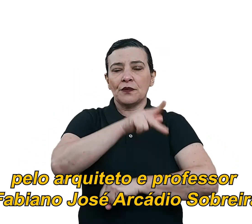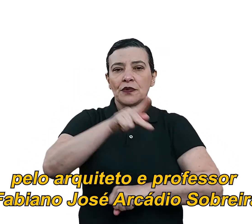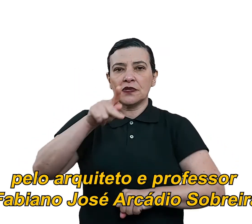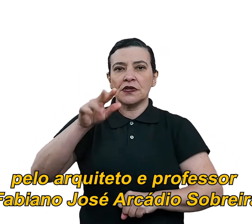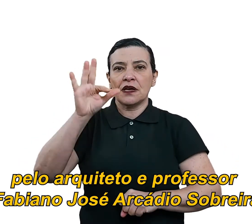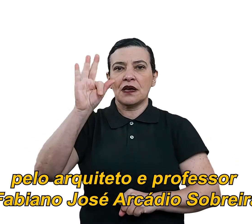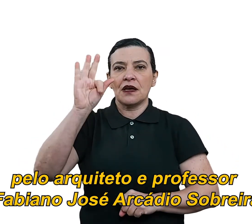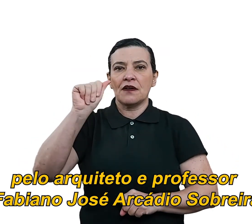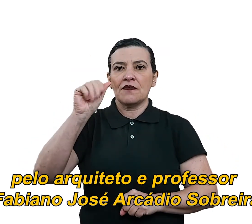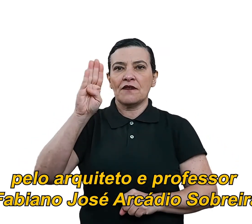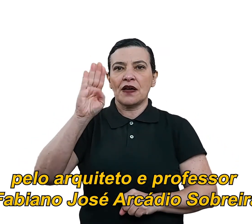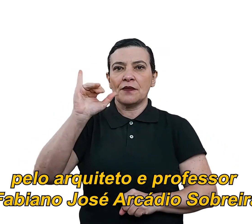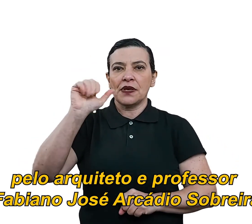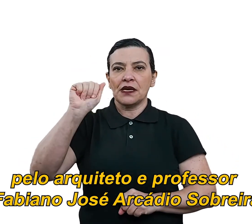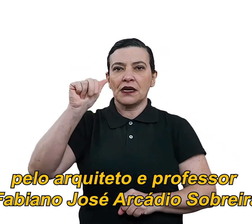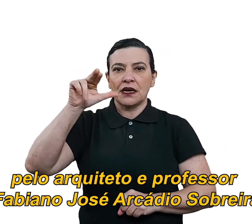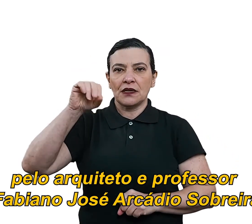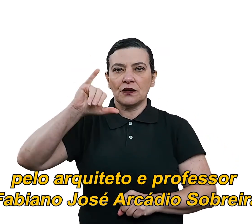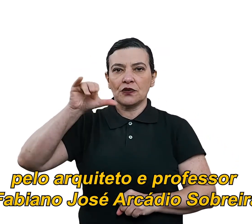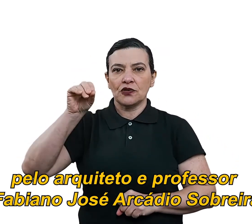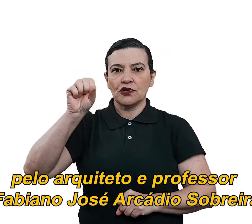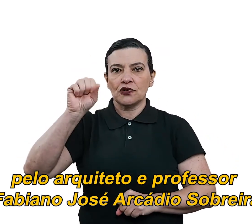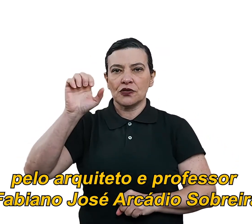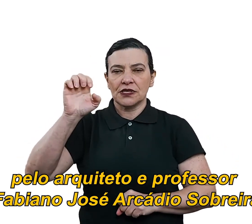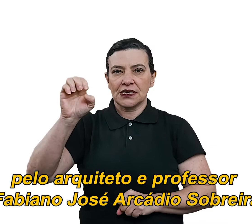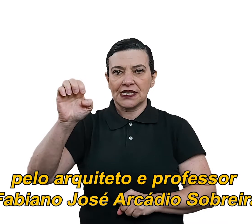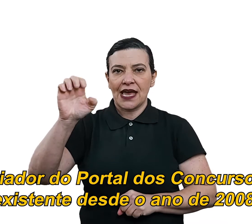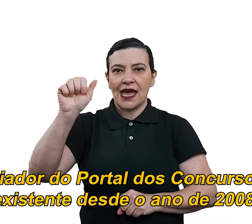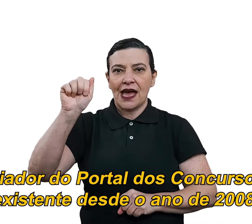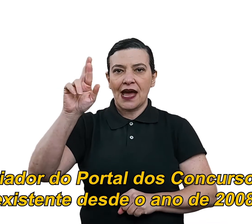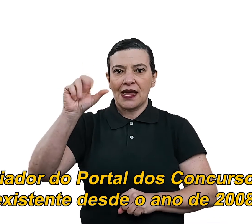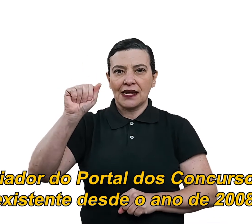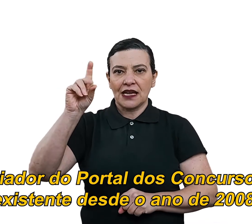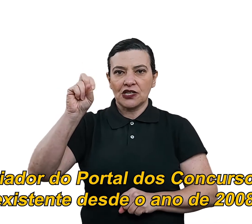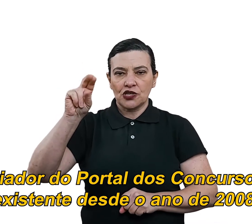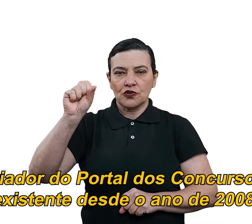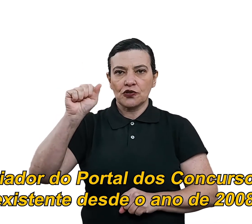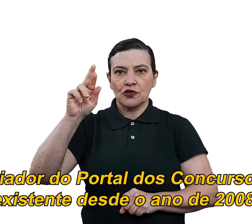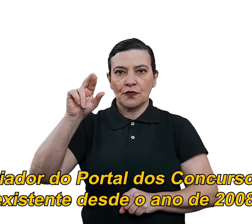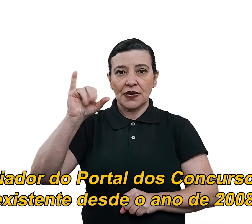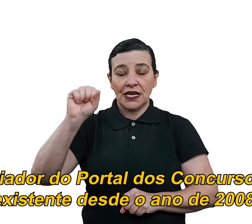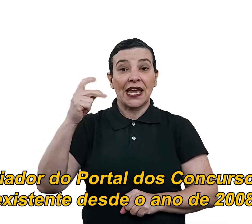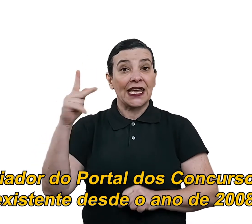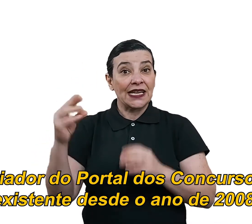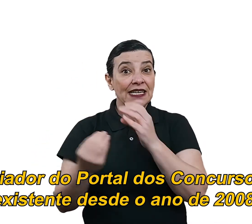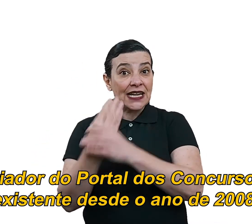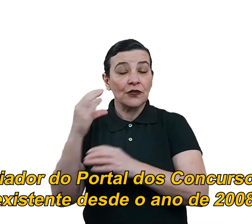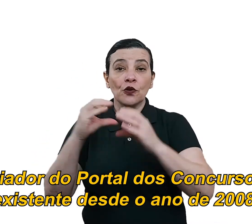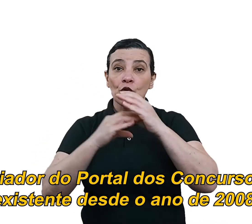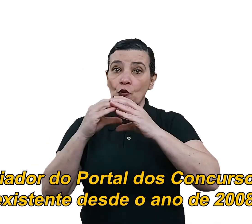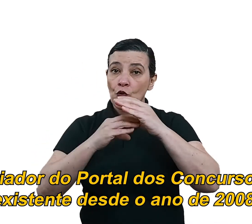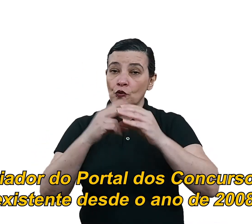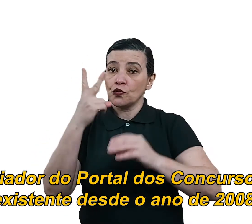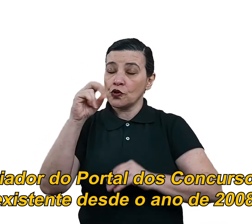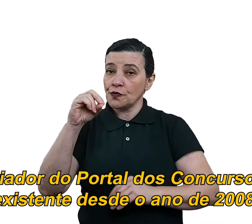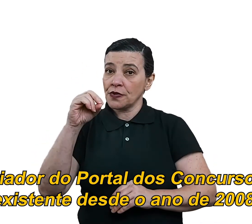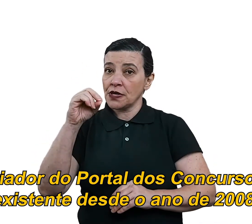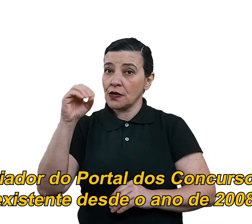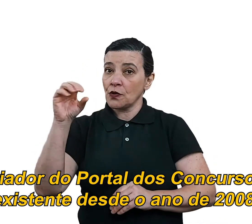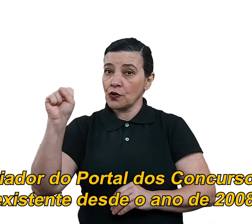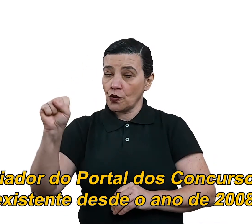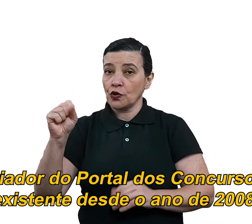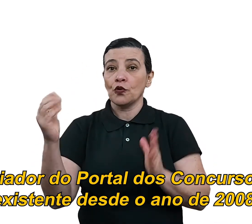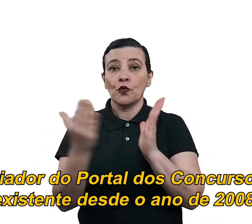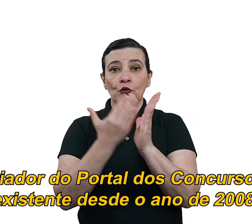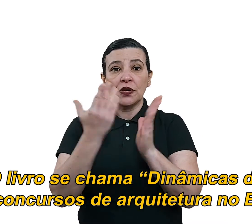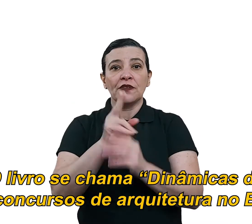arquiteto e professor Fabiano José Arcádia Sobreira, criador do portal dos concursos existentes desde o ano